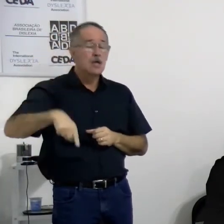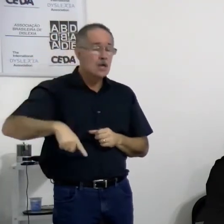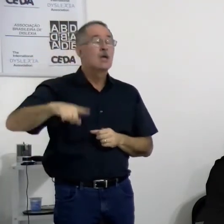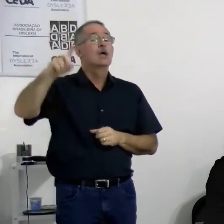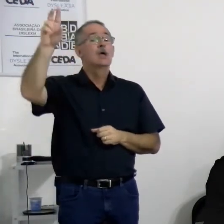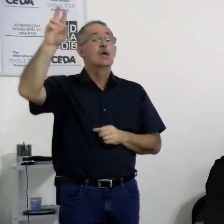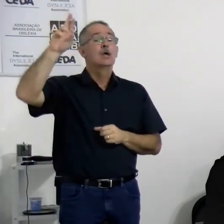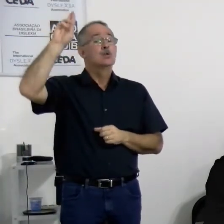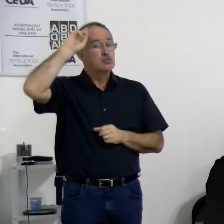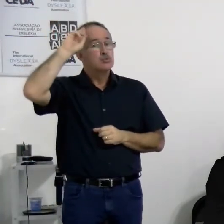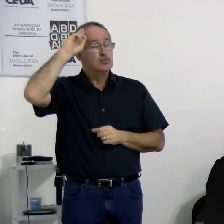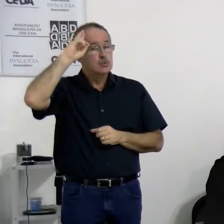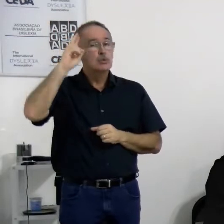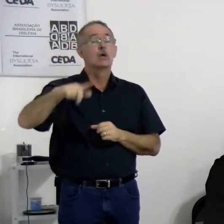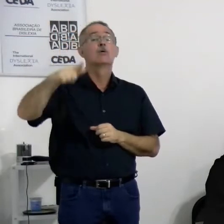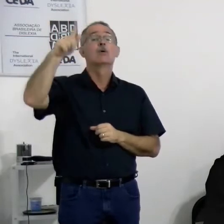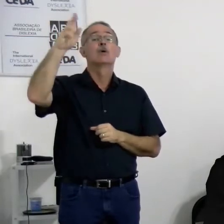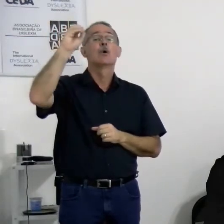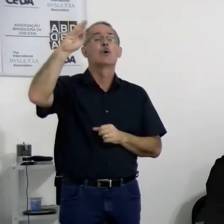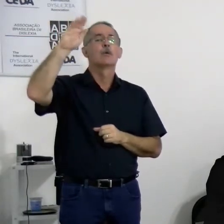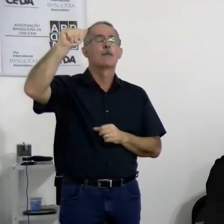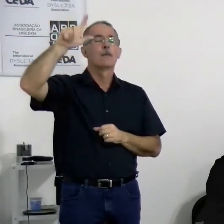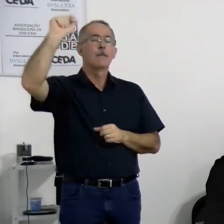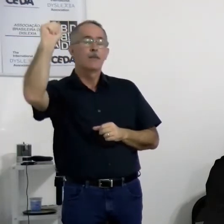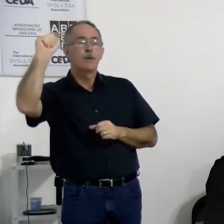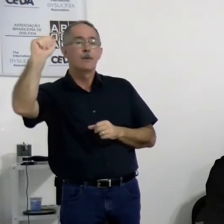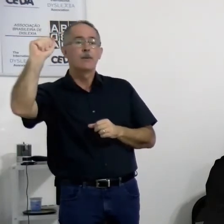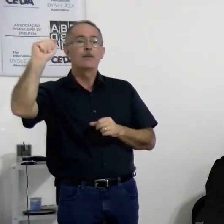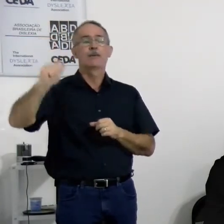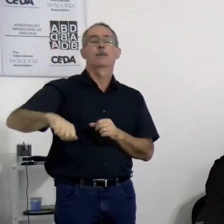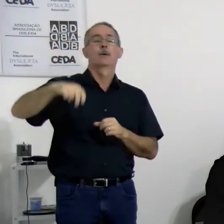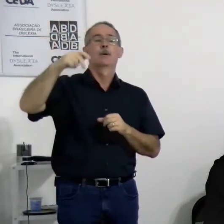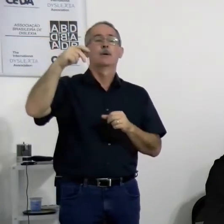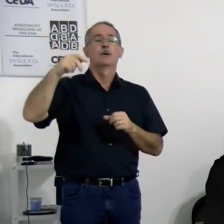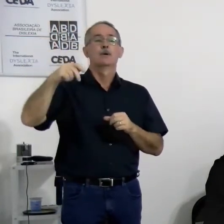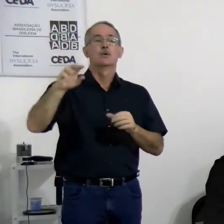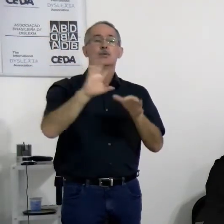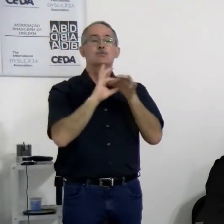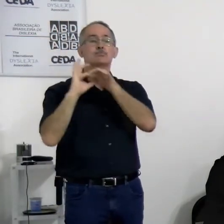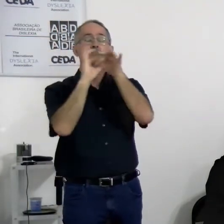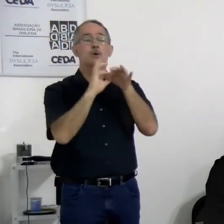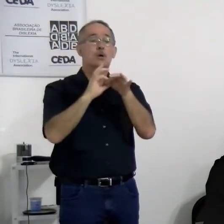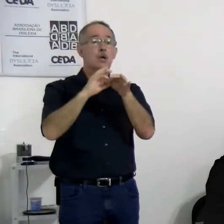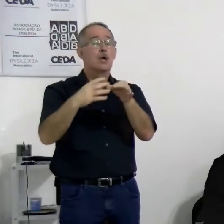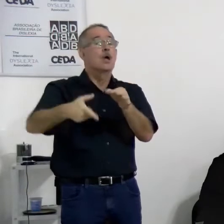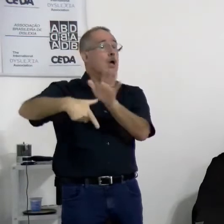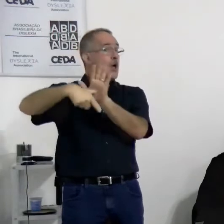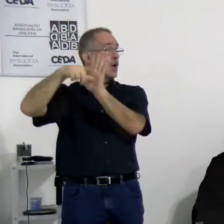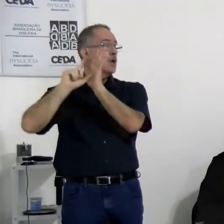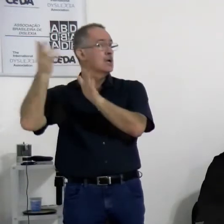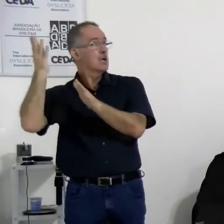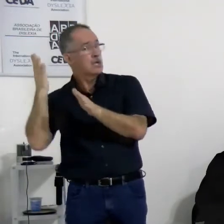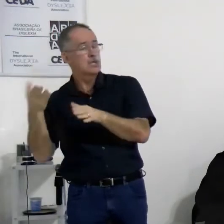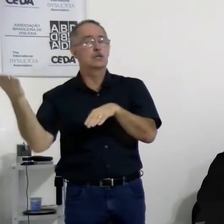da Global Partner. Antes da Global Partner, ele juntava profissionais do mundo inteiro em pequenas reuniões. Aí a